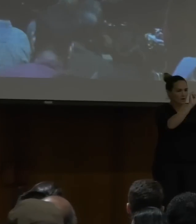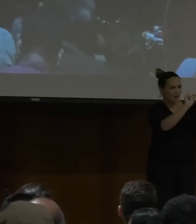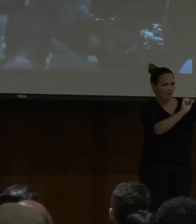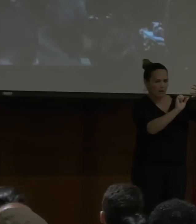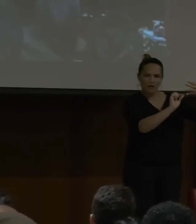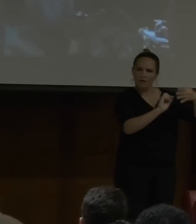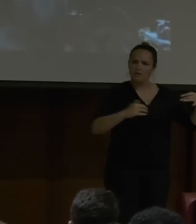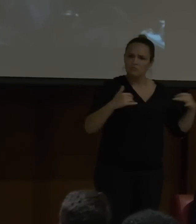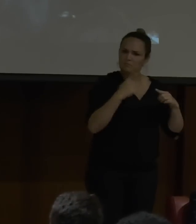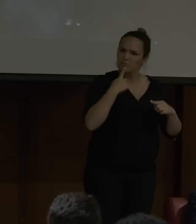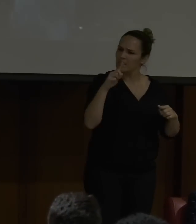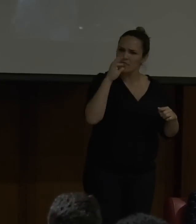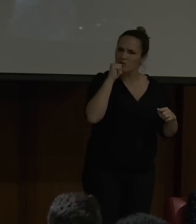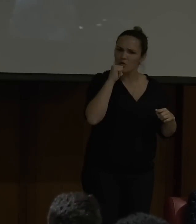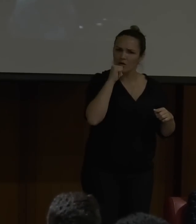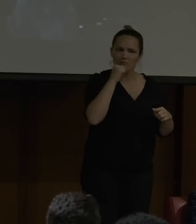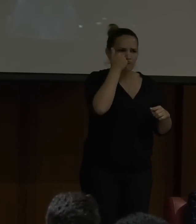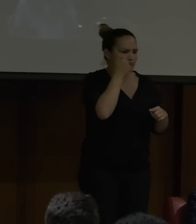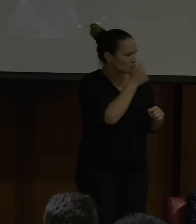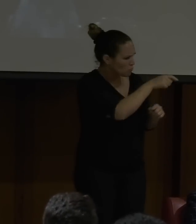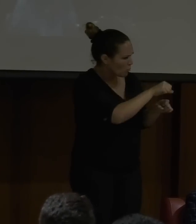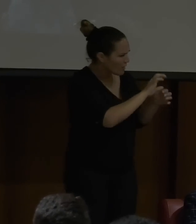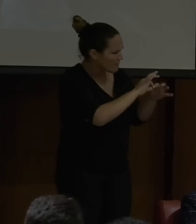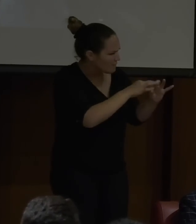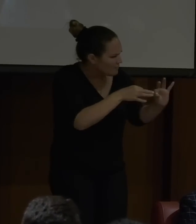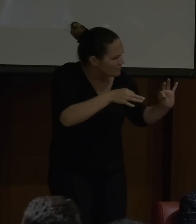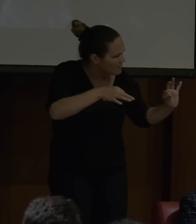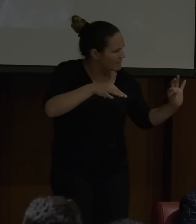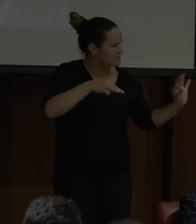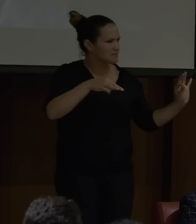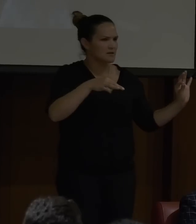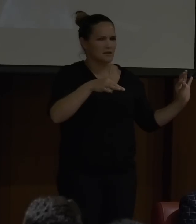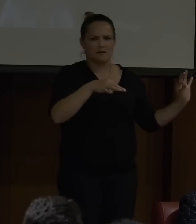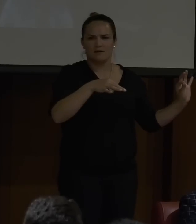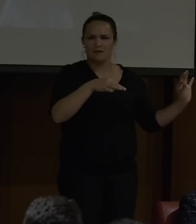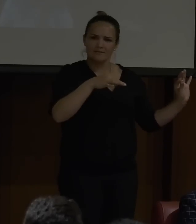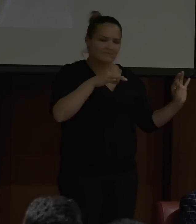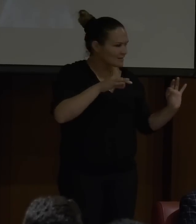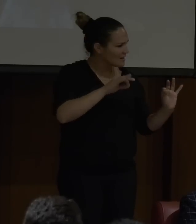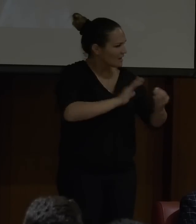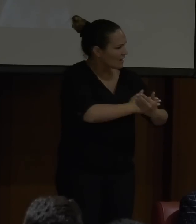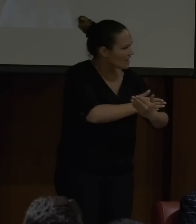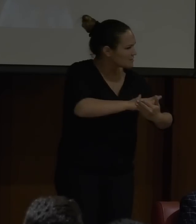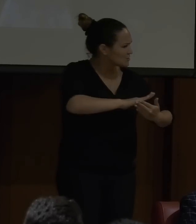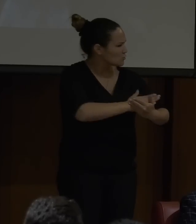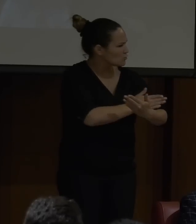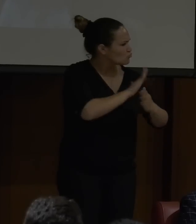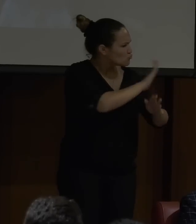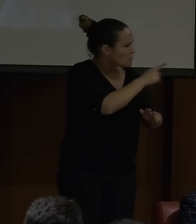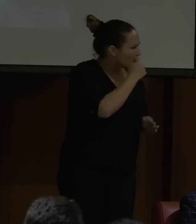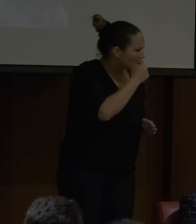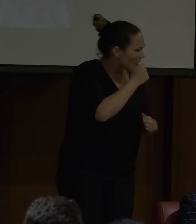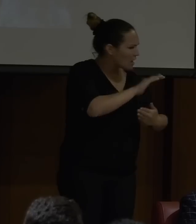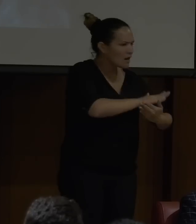Quisiera, maestro Ivo, si usted nos regalara un verso, un corto verso de otra canción para tono menor que hubiera hecho su